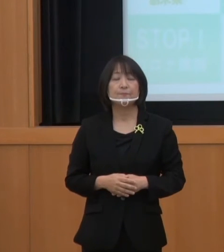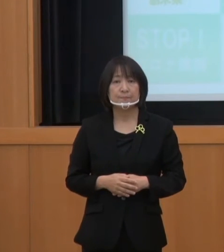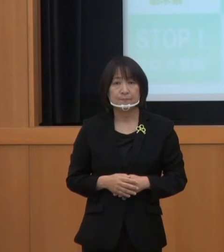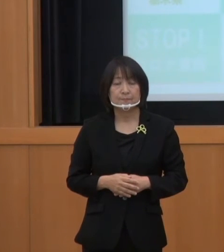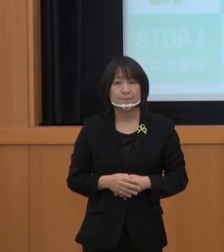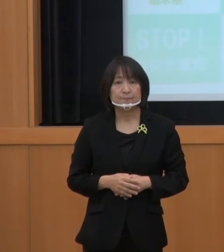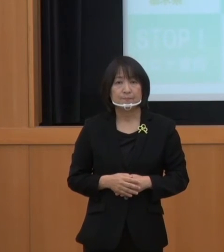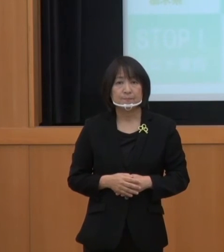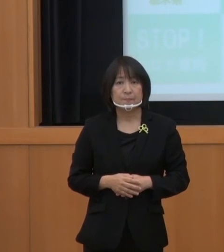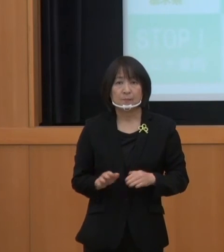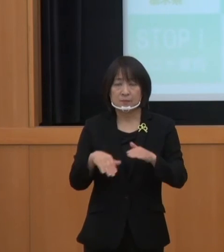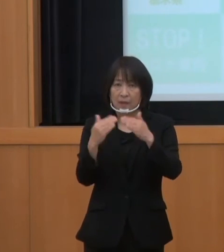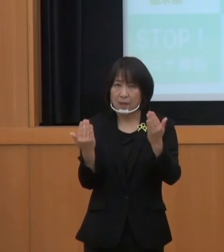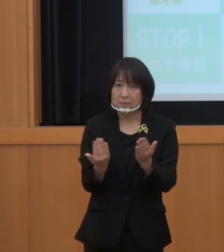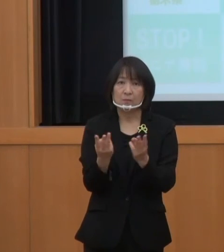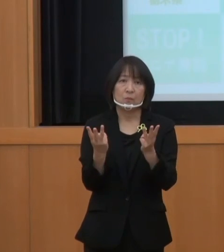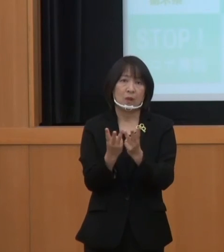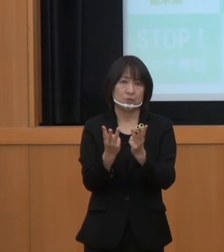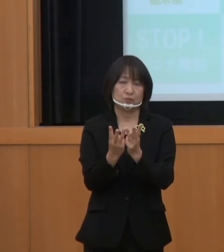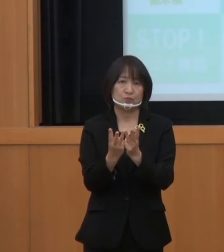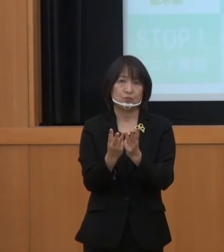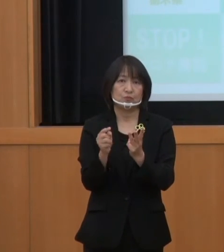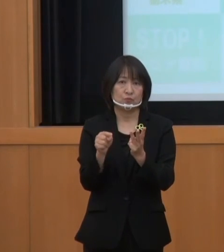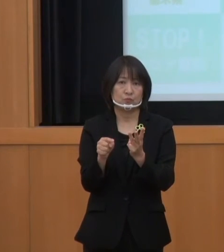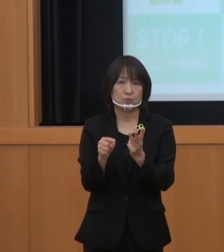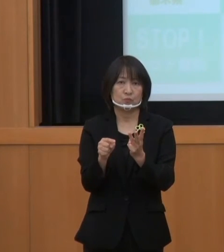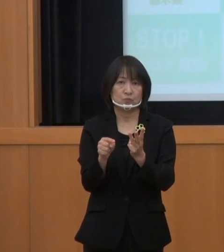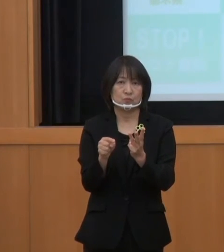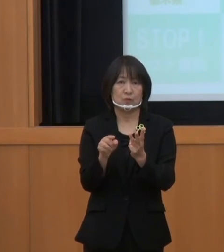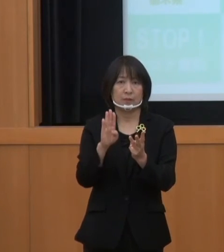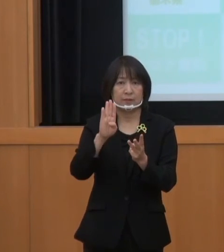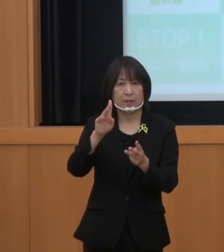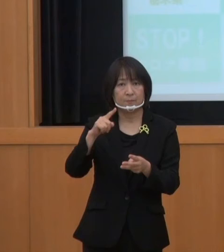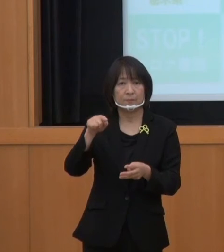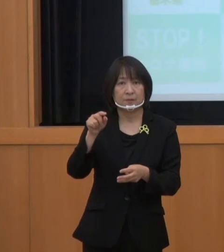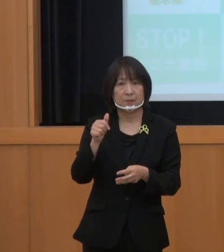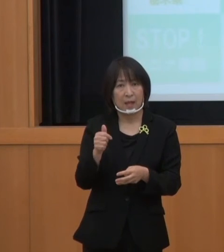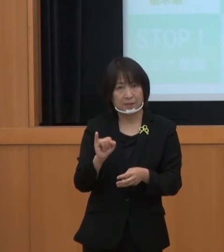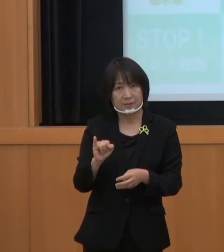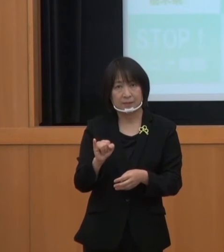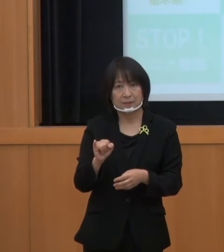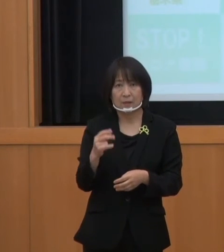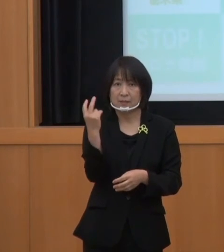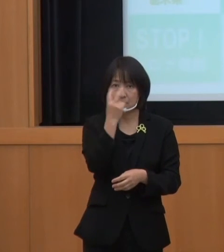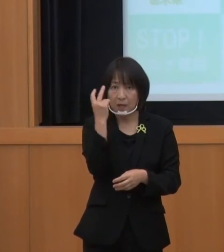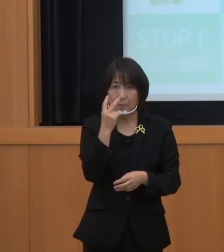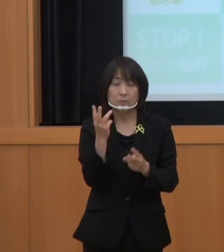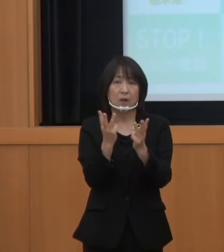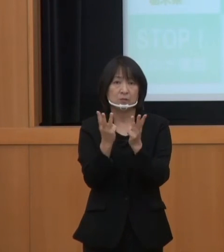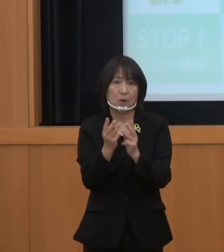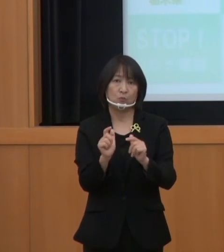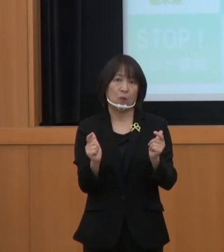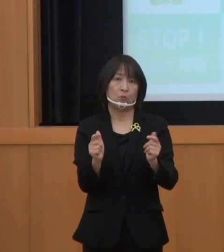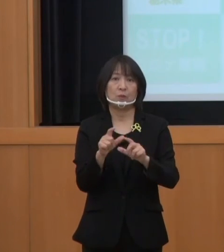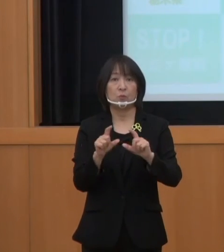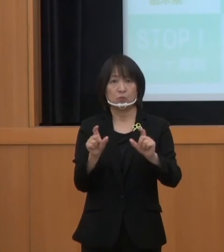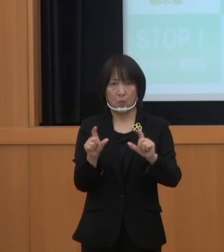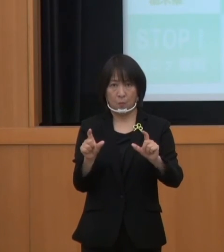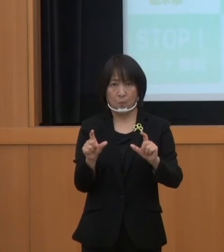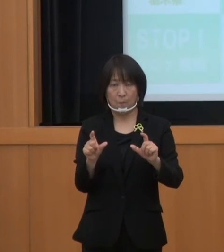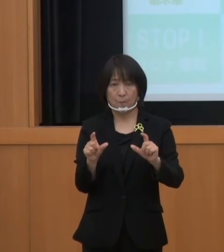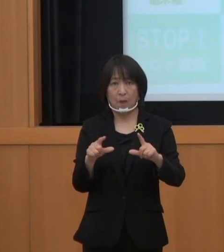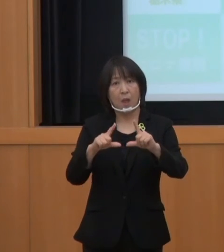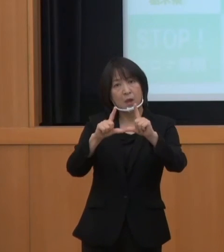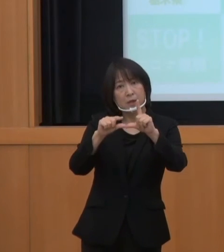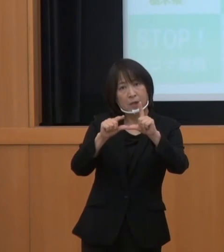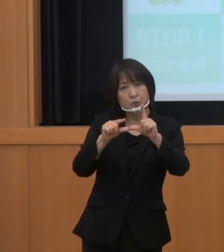全体の数が増えるのは、検体の数が増えるんですから全体の数が増えるのは当然なんですが、比率が高ま